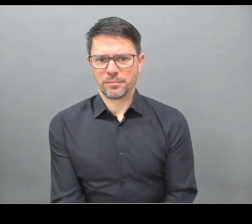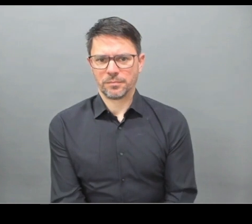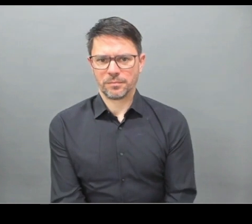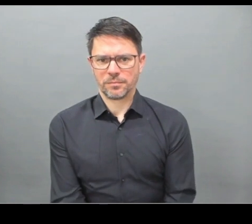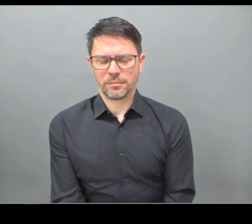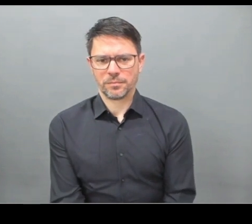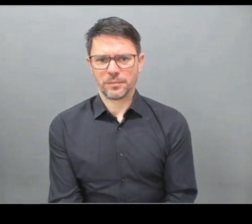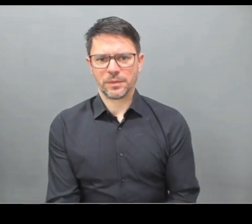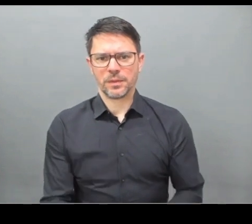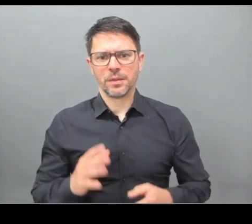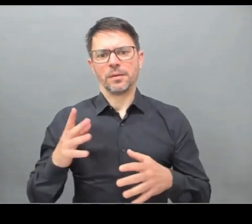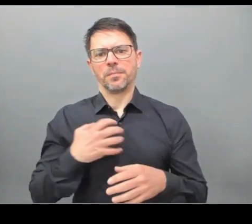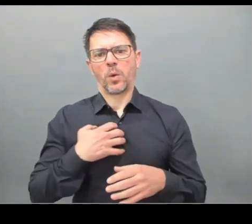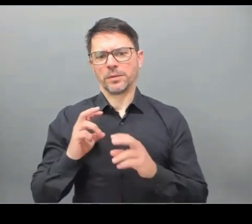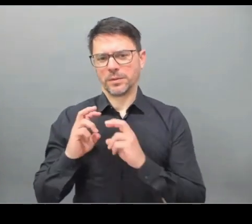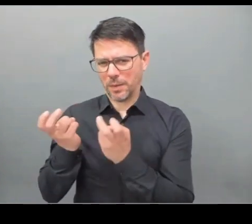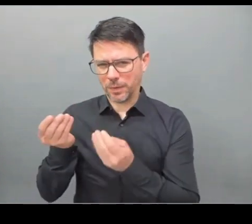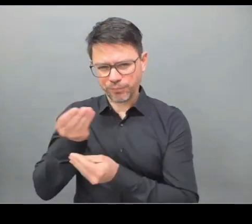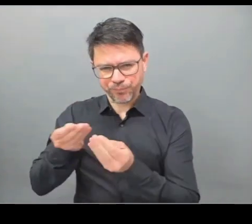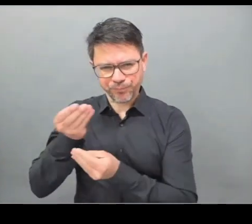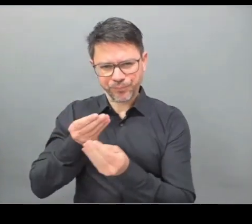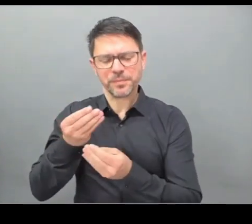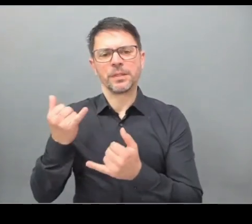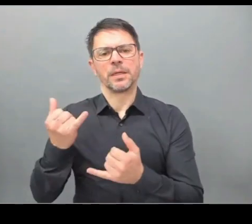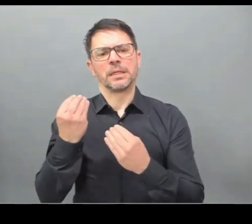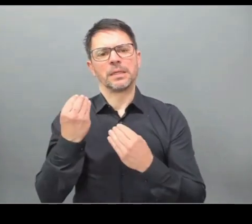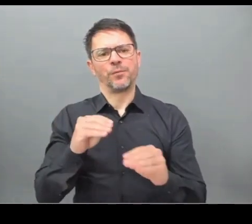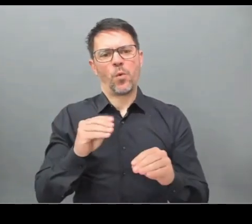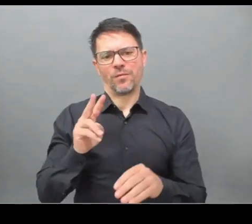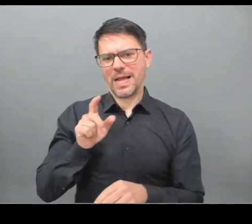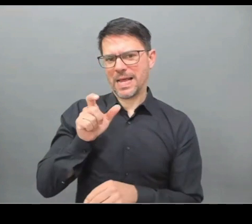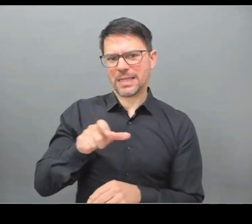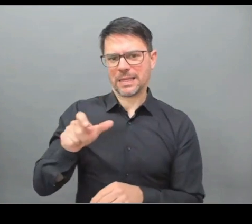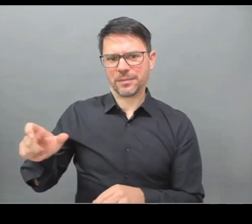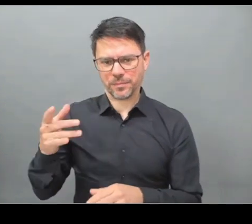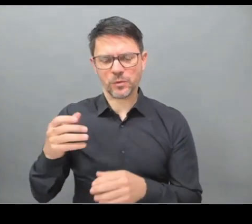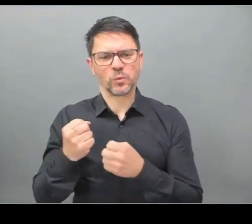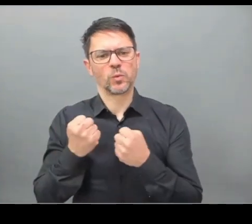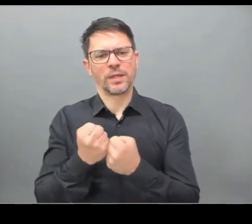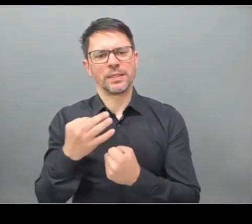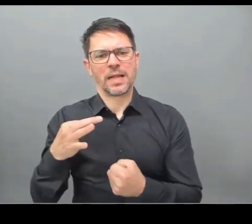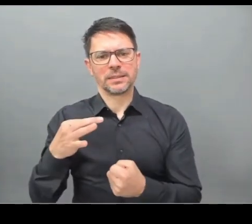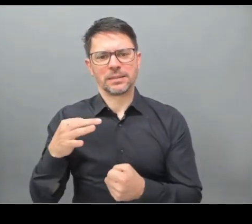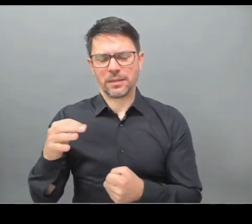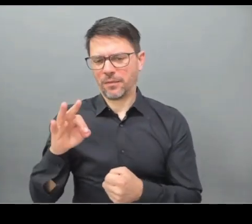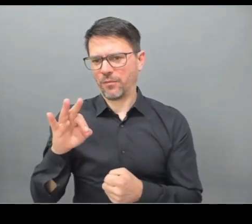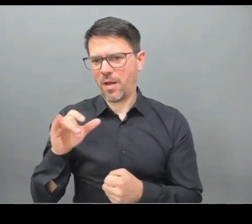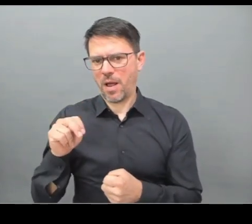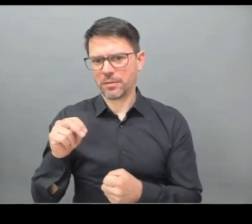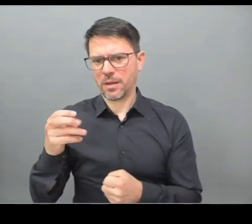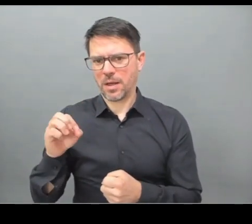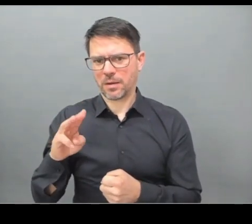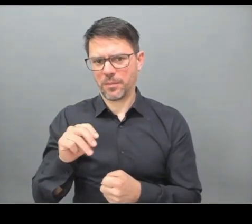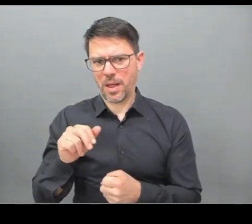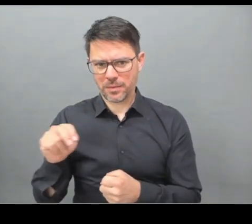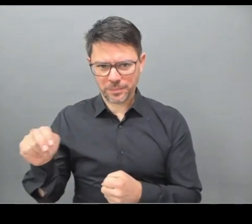Krankenhausgesellschaft, der Herr Roland Enghausen, der Vorsitzende des Bayerischen Städtetags, Herr Pannermeyer